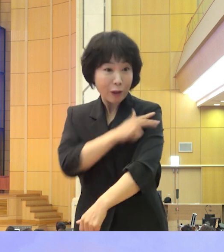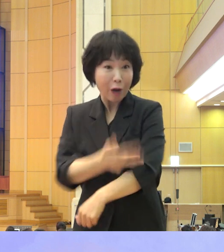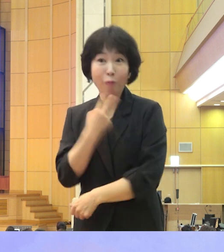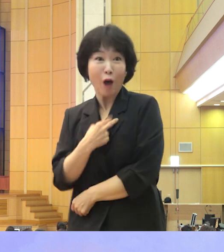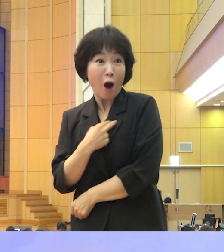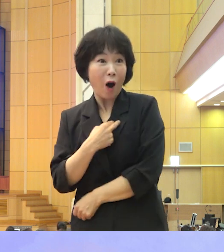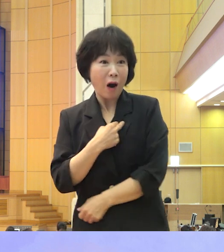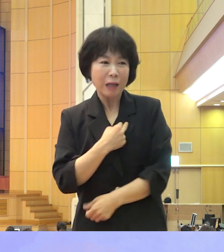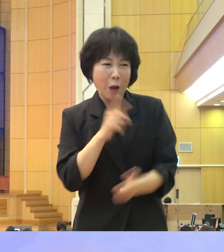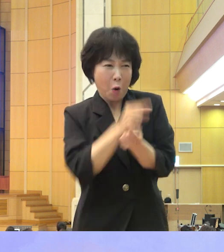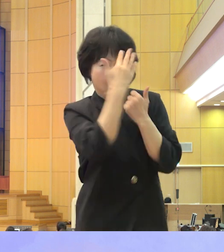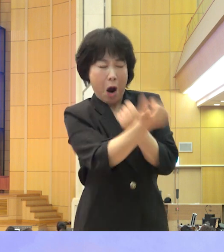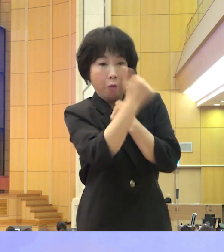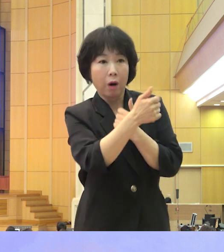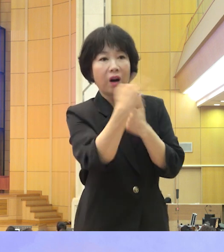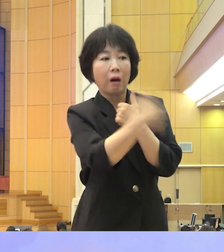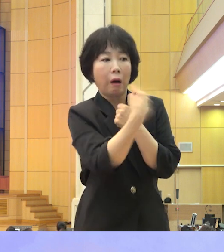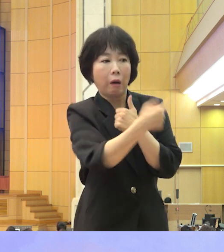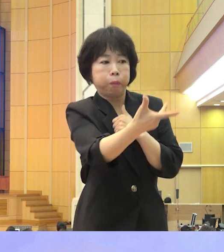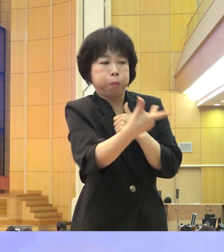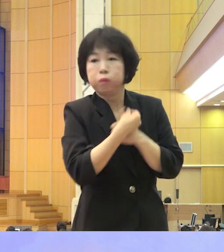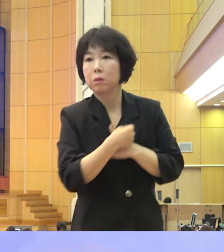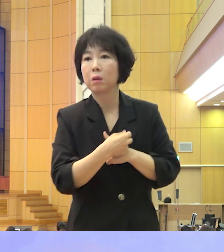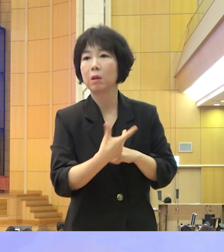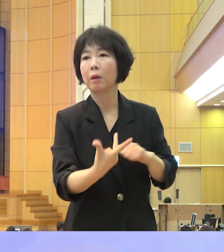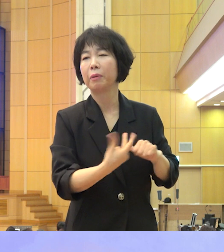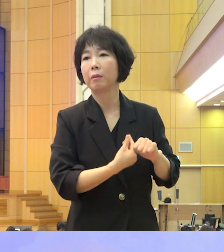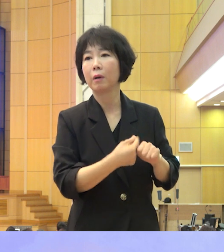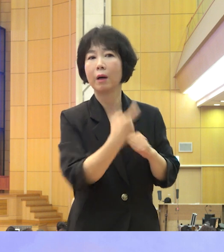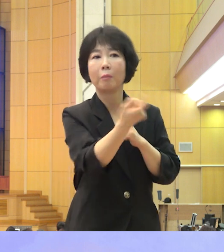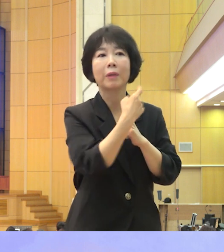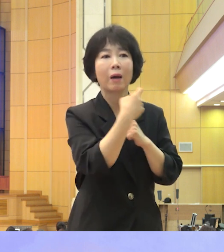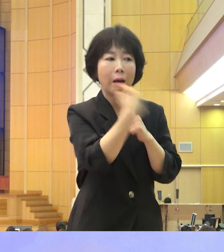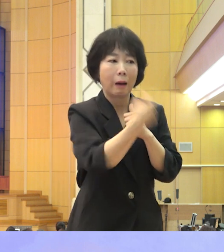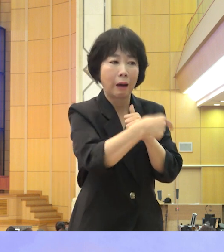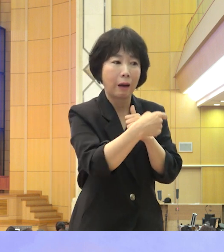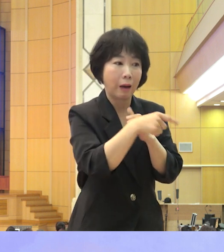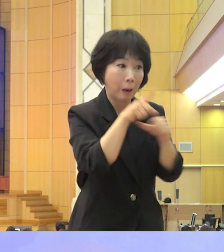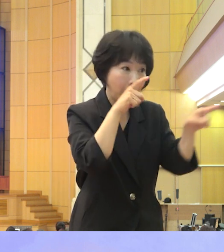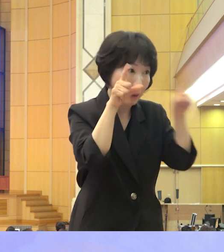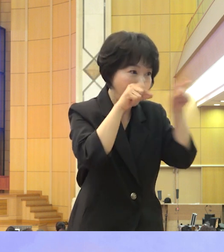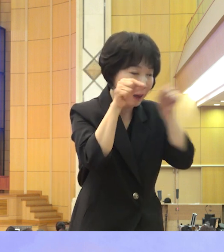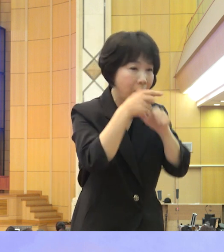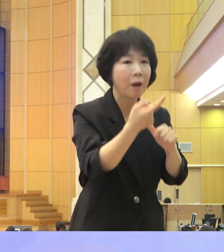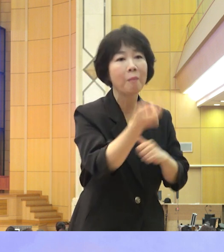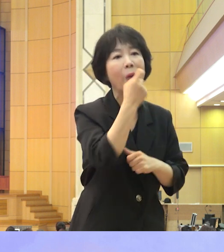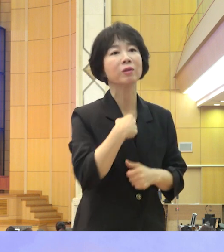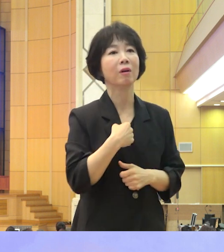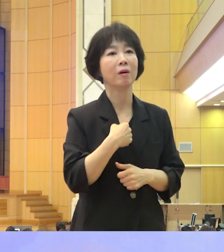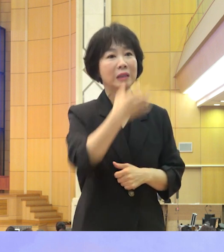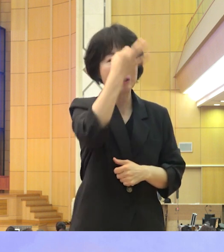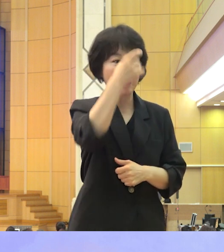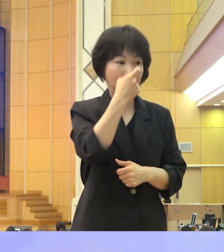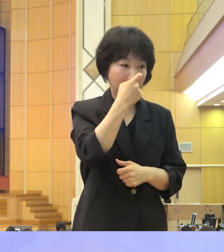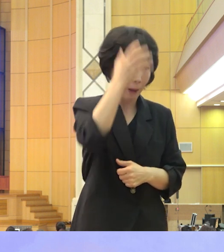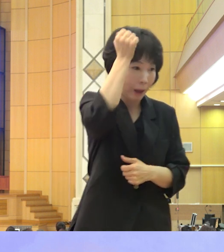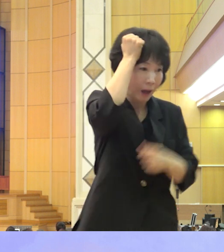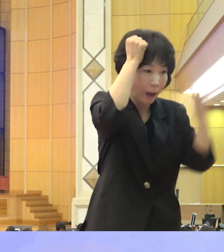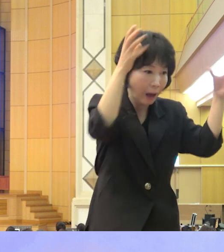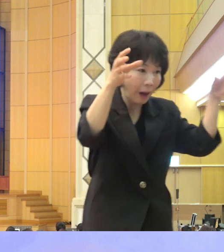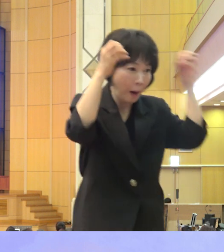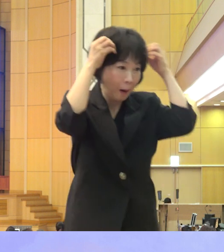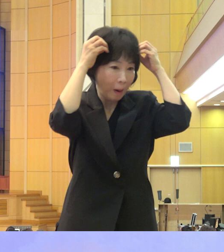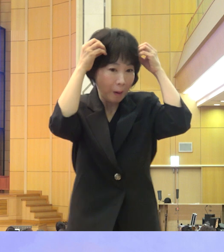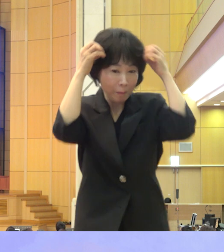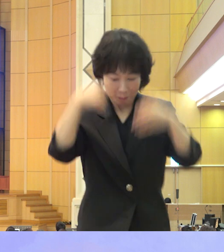나는 직접 그 의사에게 배워가지고 맹장 수술을 제가 했는데, 그때 당시만